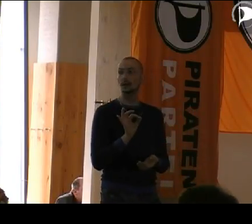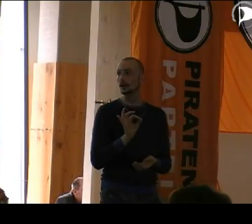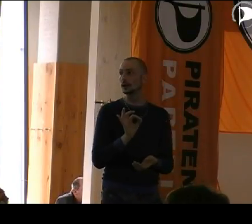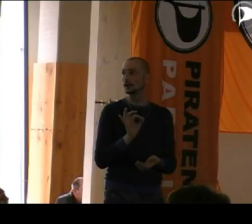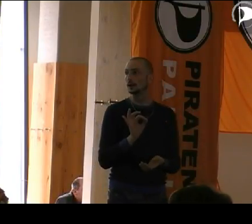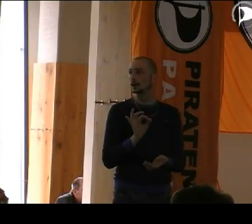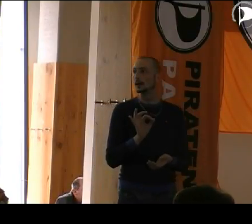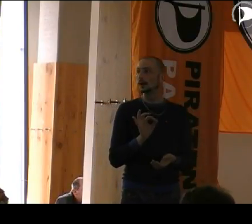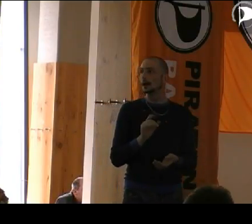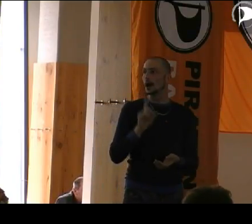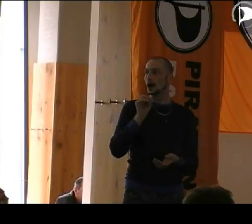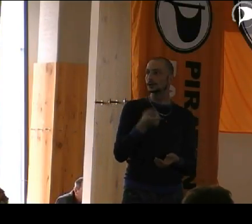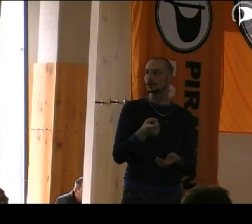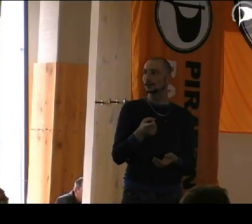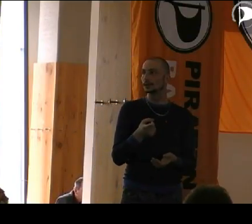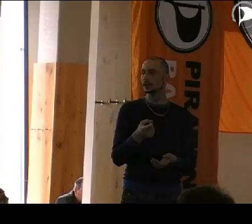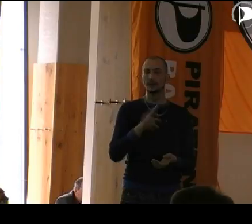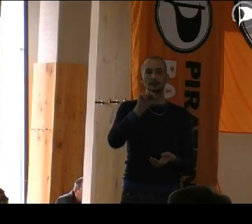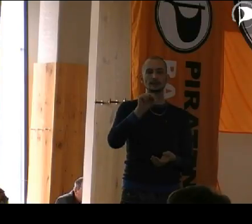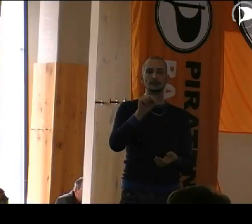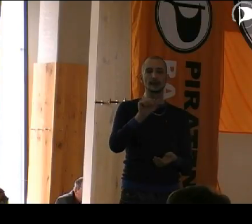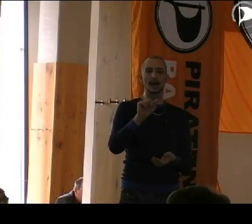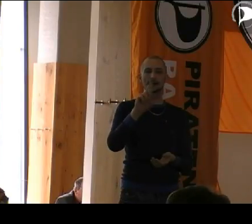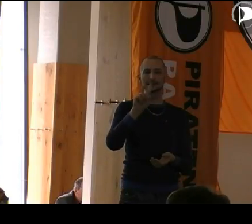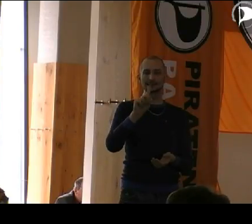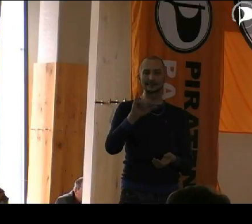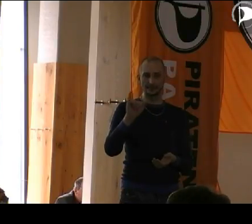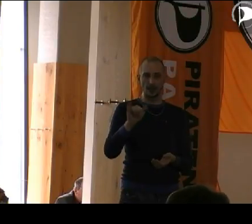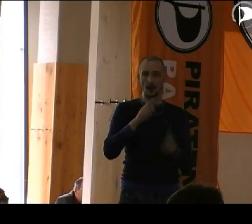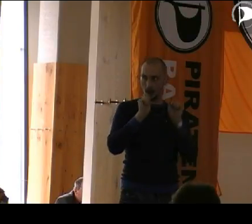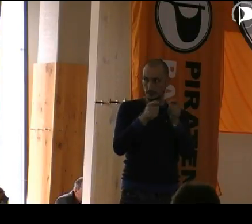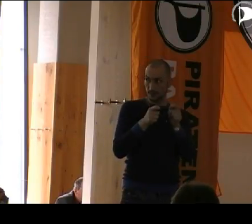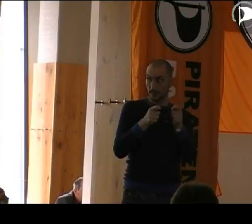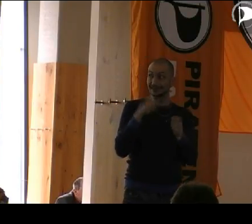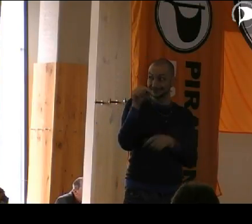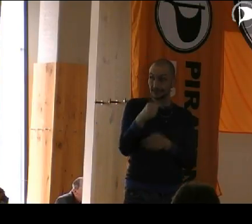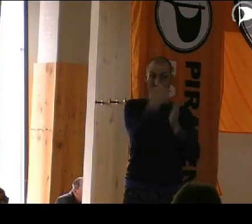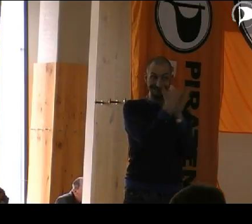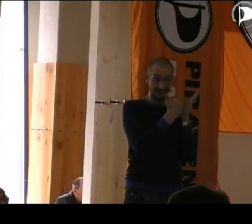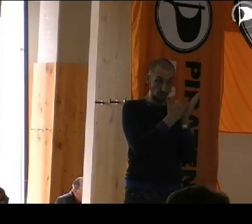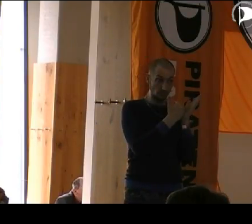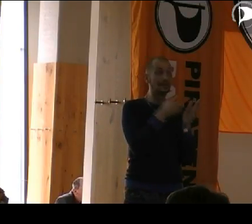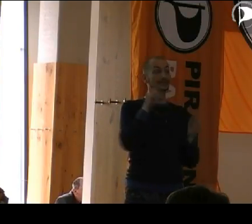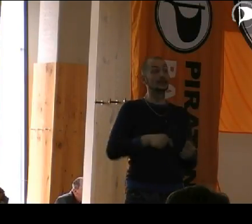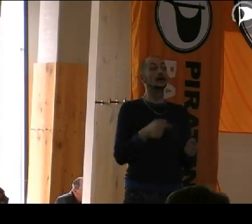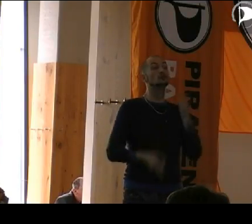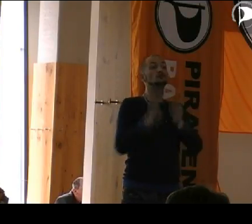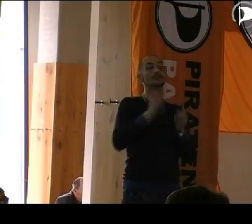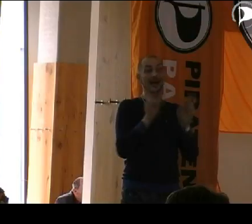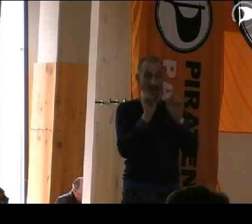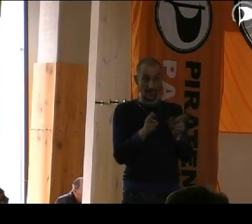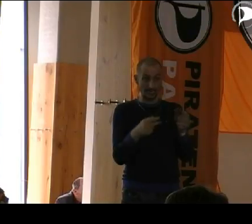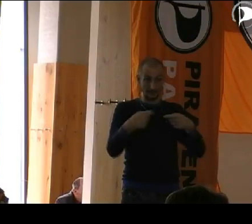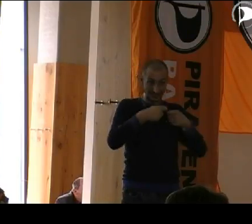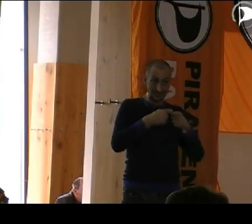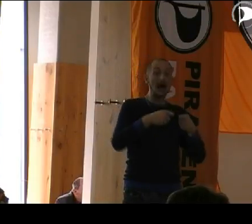also was wir sagen anhält ist noch unklar das muss so sprechen sich jedoch gut sie haben unseren